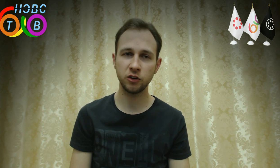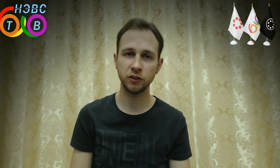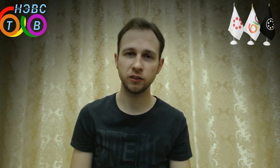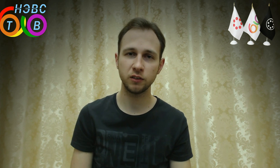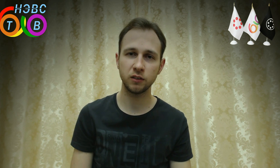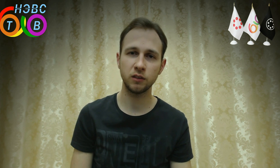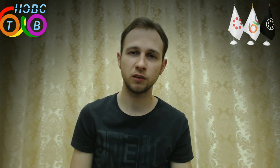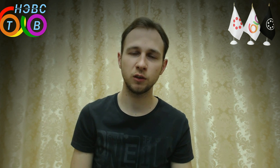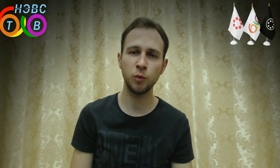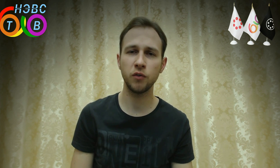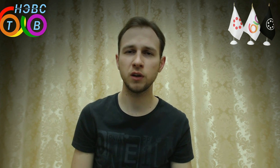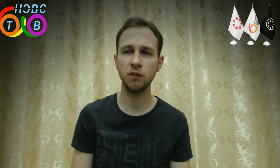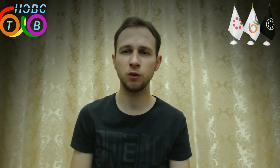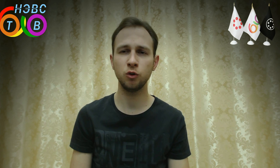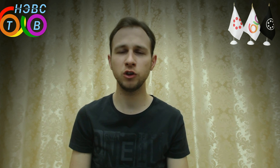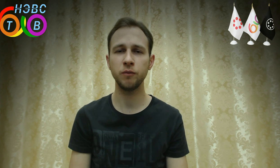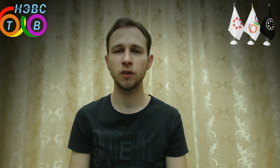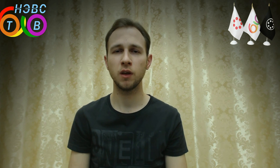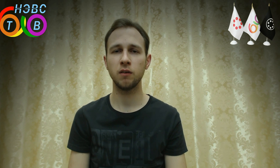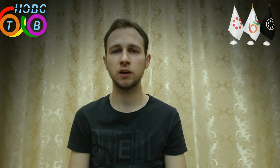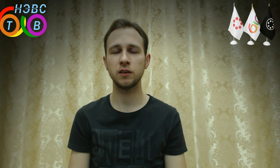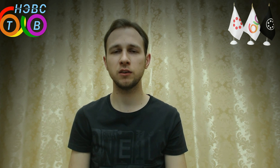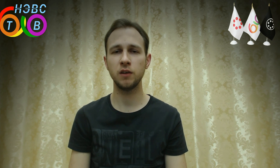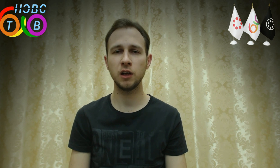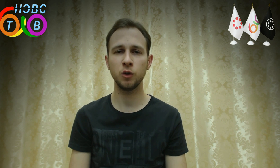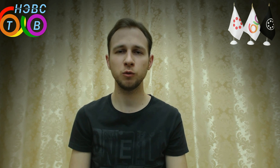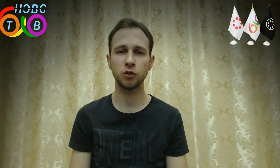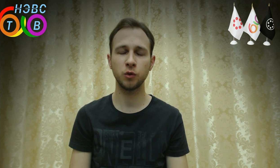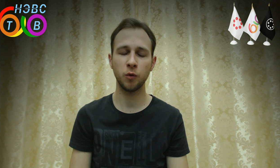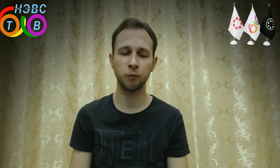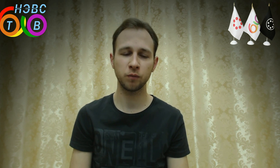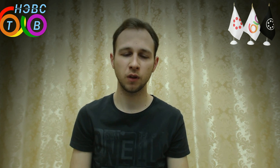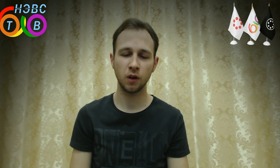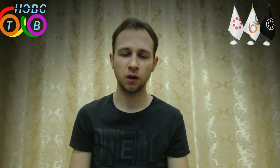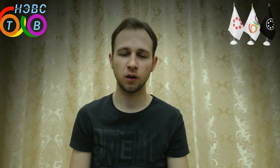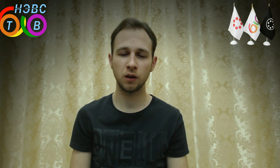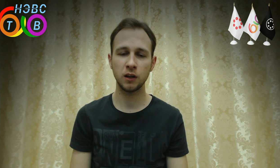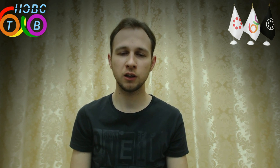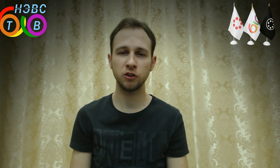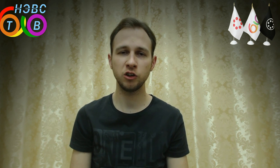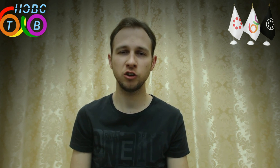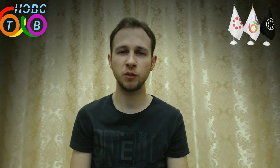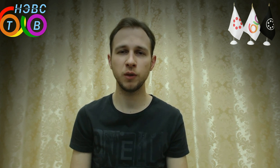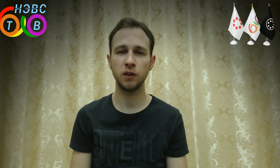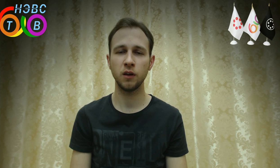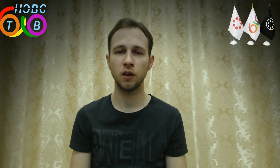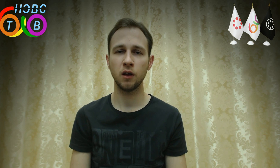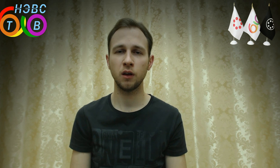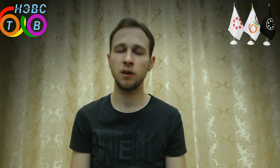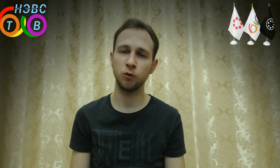передаче «Любовь как навык души» вы рассказывали о том, что когда женщина имеет,